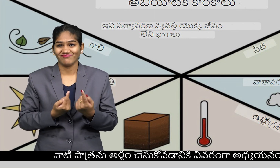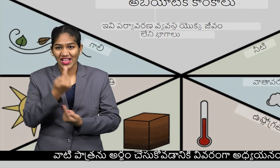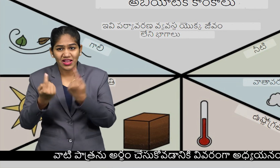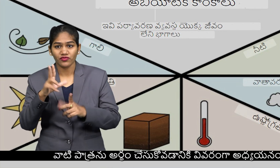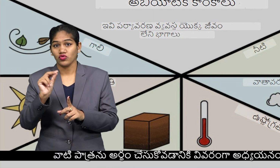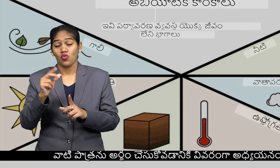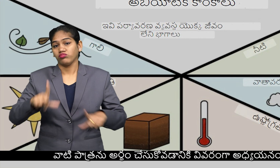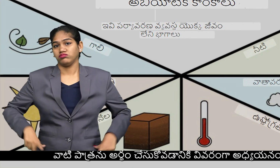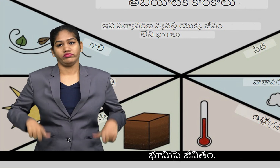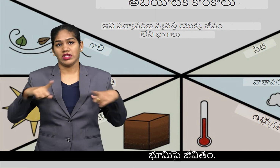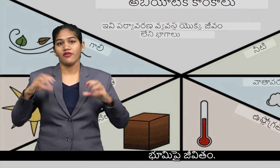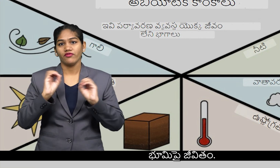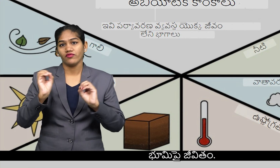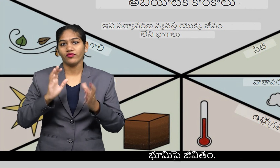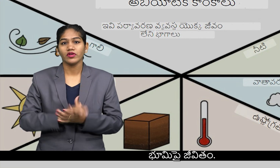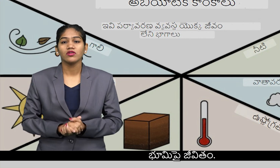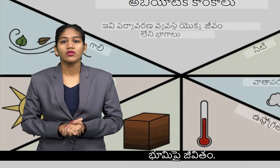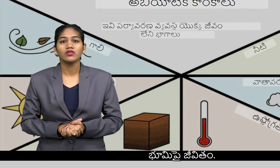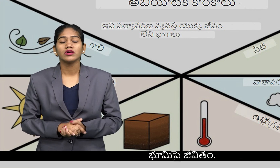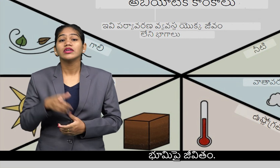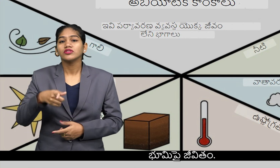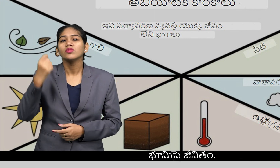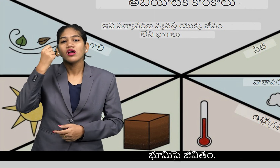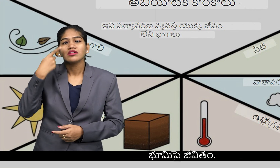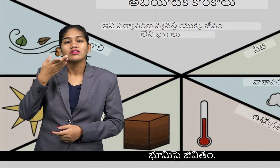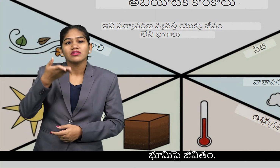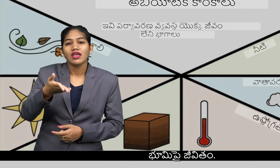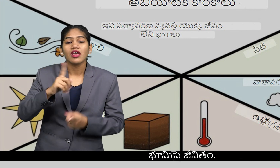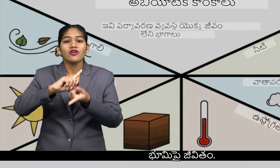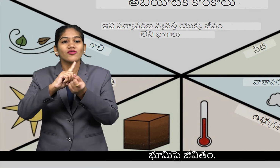అధ్యయనం చేద్దాం. భూమిపై జీవితం.